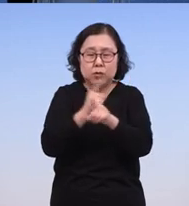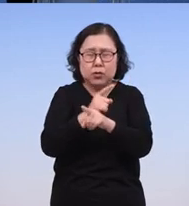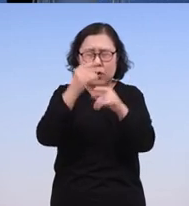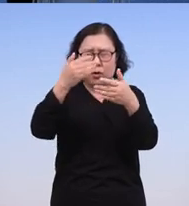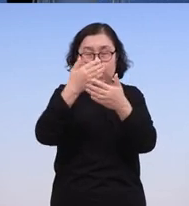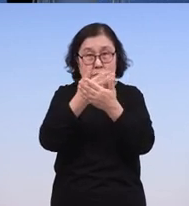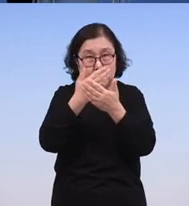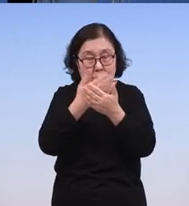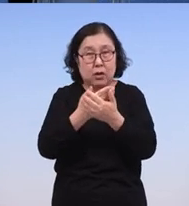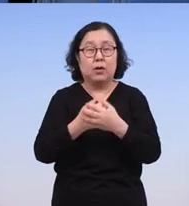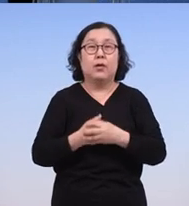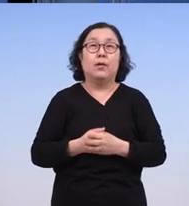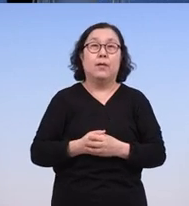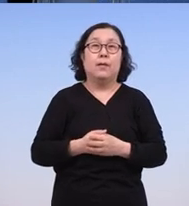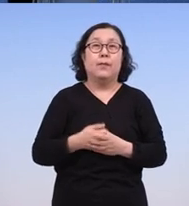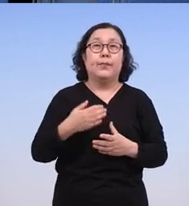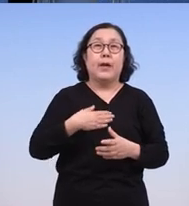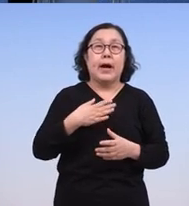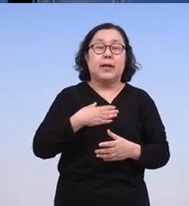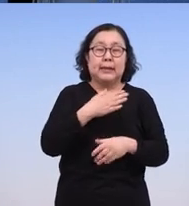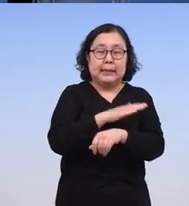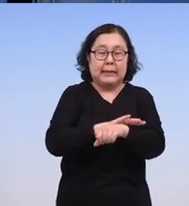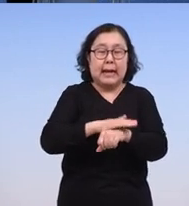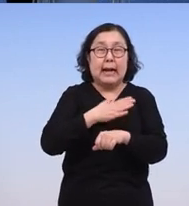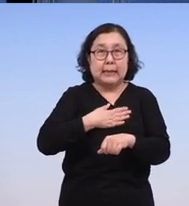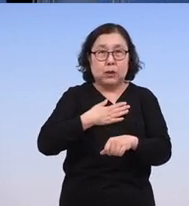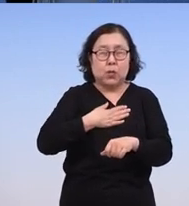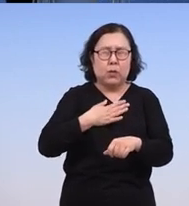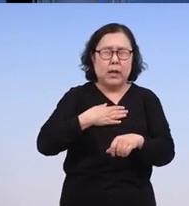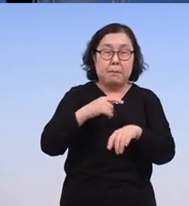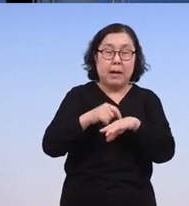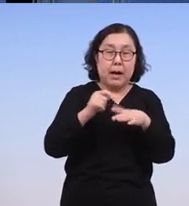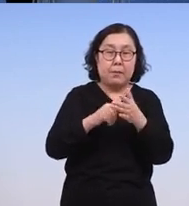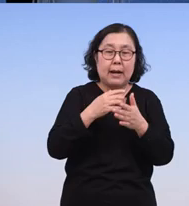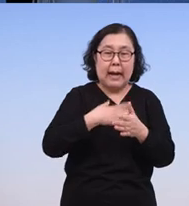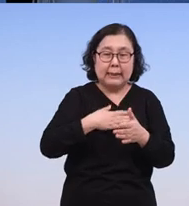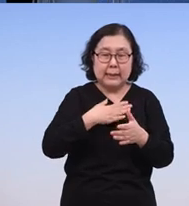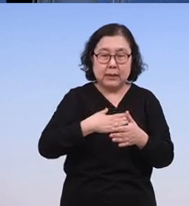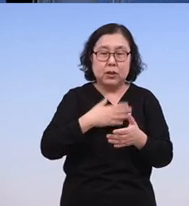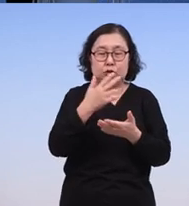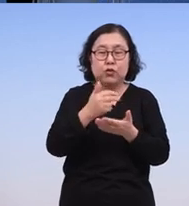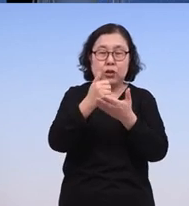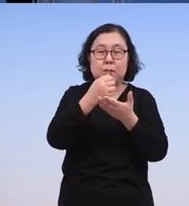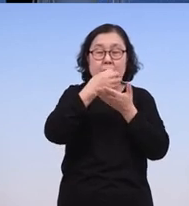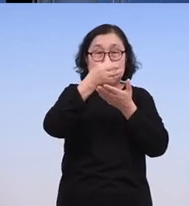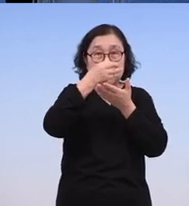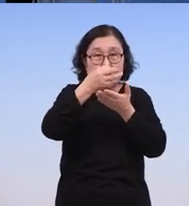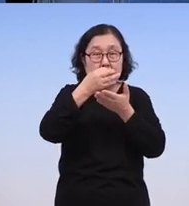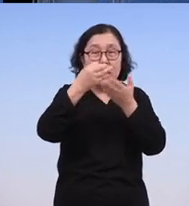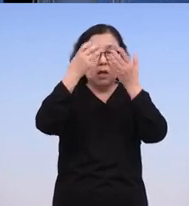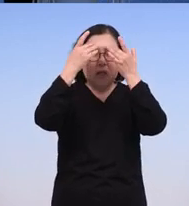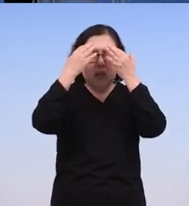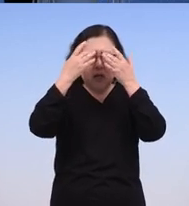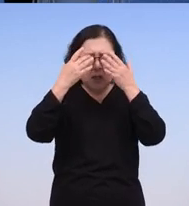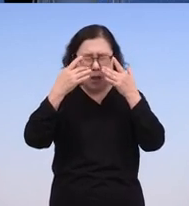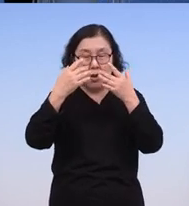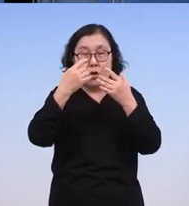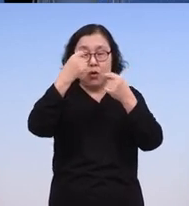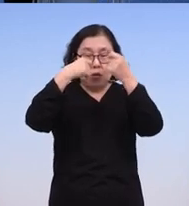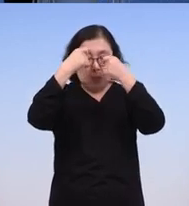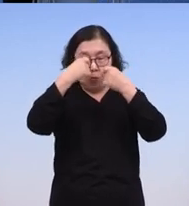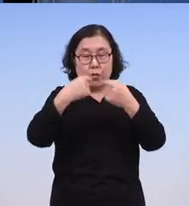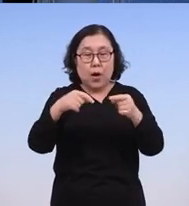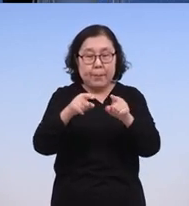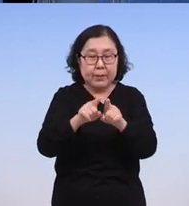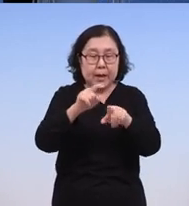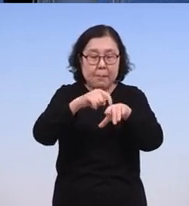주셨습니다. 저를 잘 아시고 저의 마음을 아시는 주님의 음성이 흘러내리는 눈물과